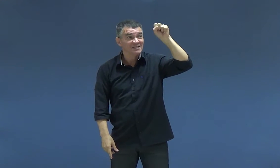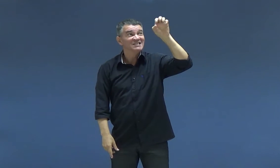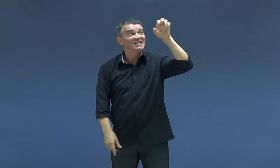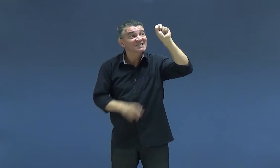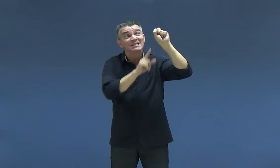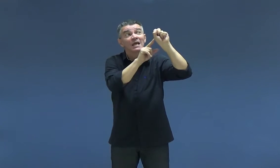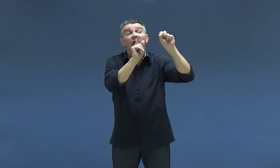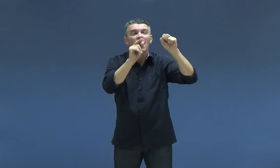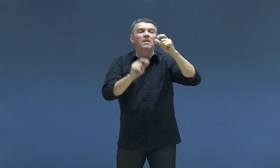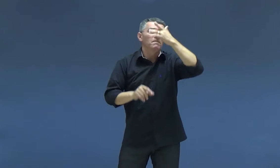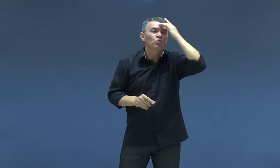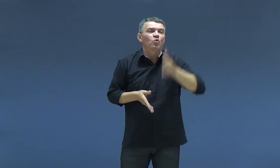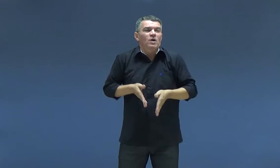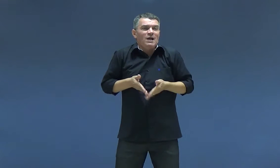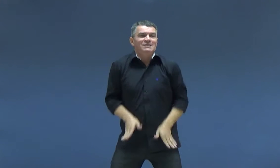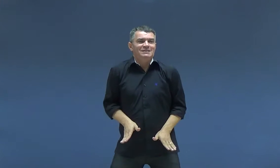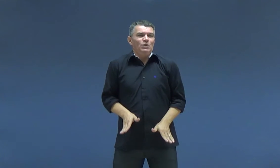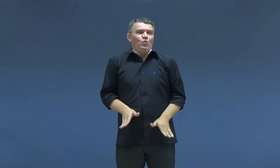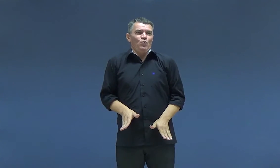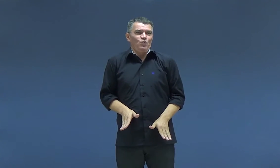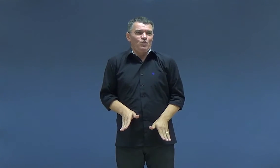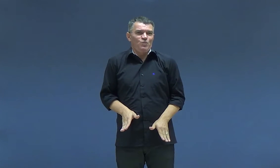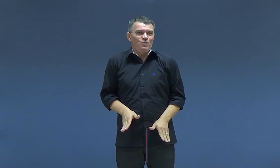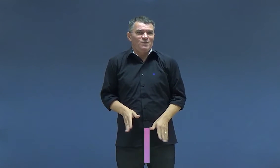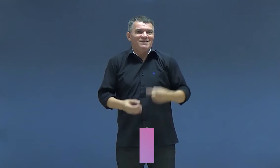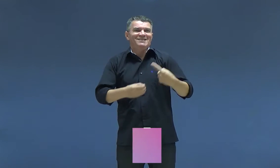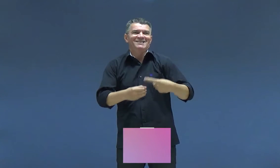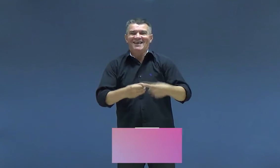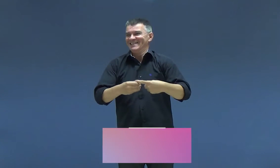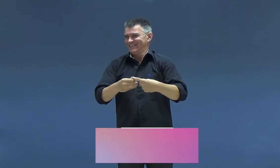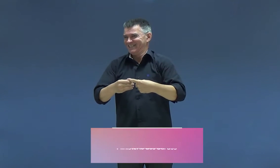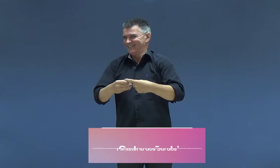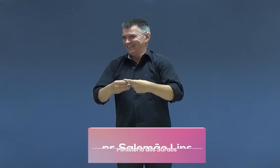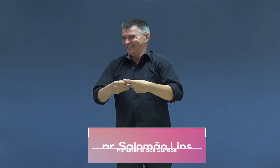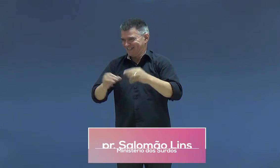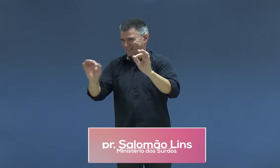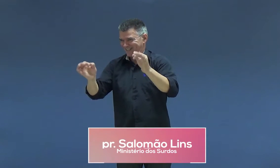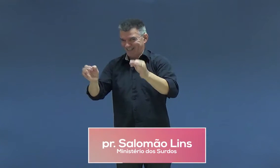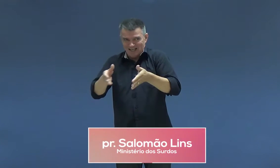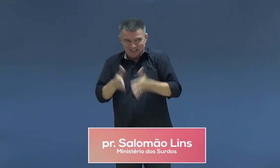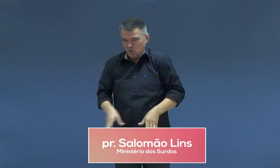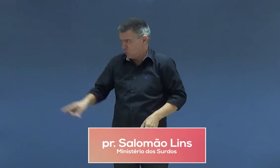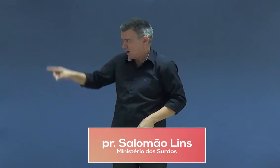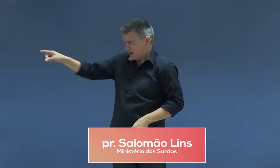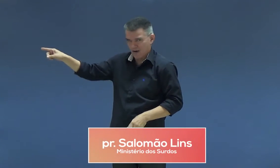em Filipenses, é a pessoa que nasceu na cidade de Filipos, certo?